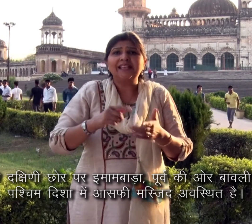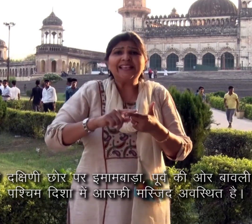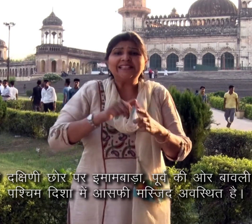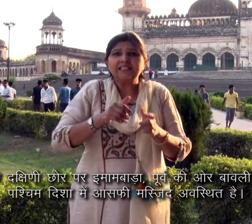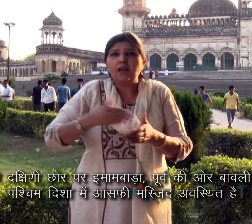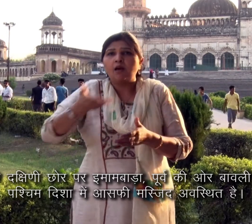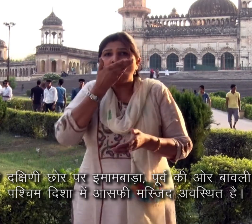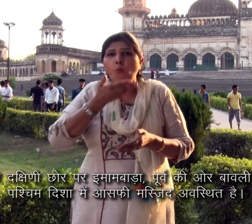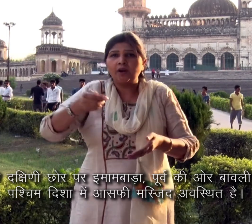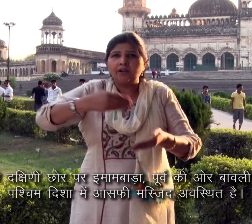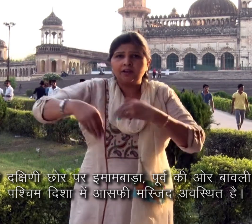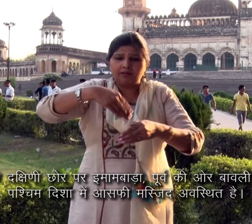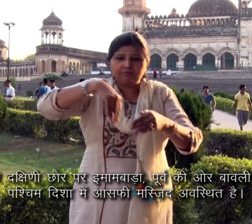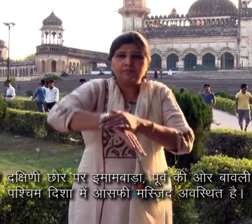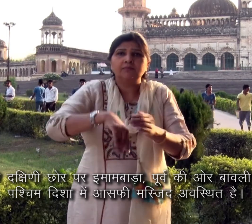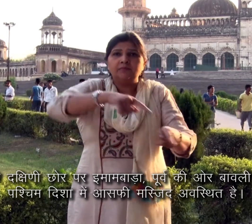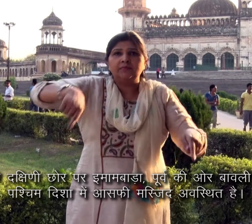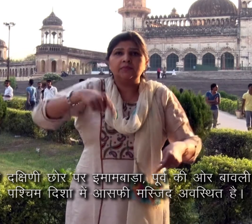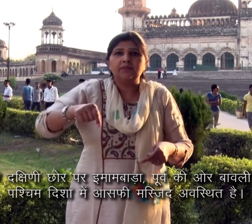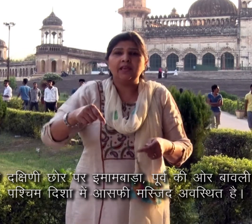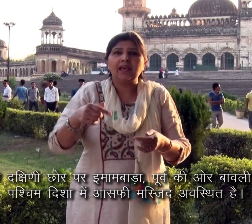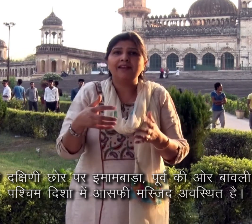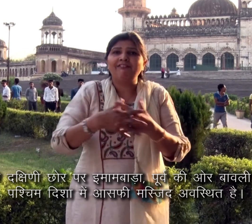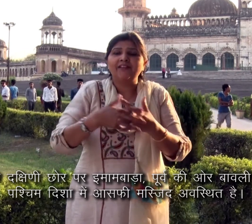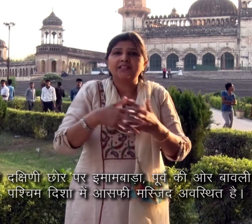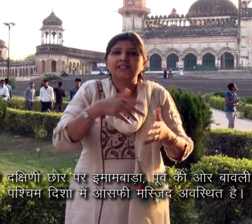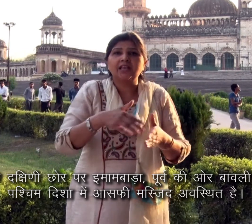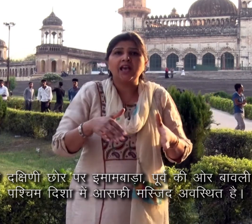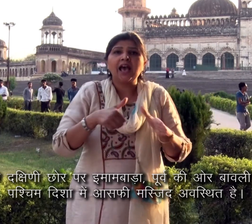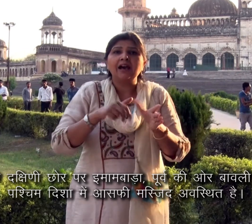पश्चिम दिशा में आसफी मस्जिद अवस्थित है।